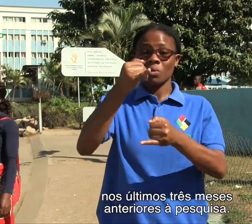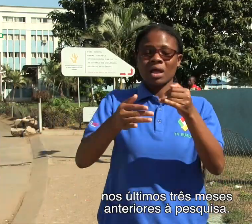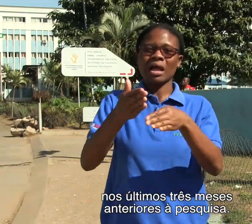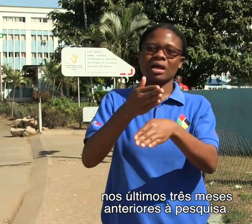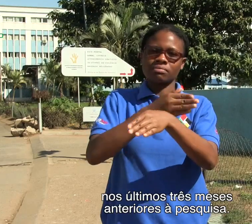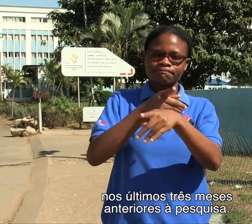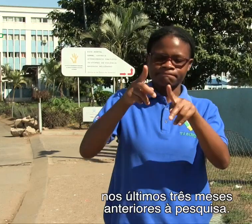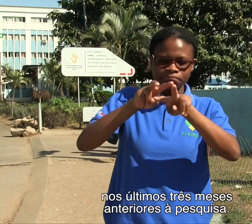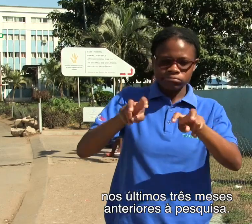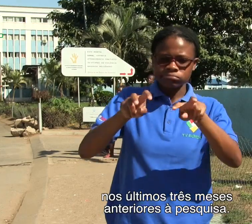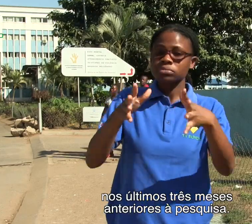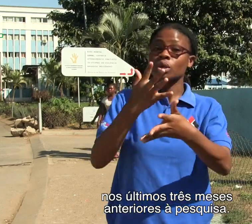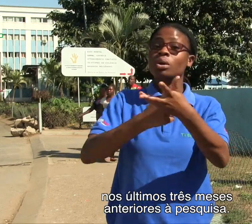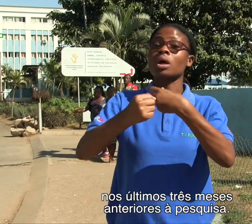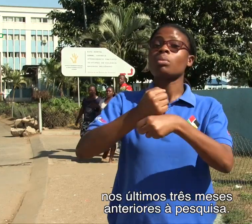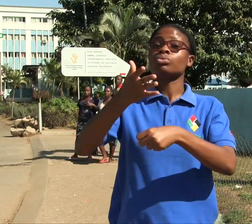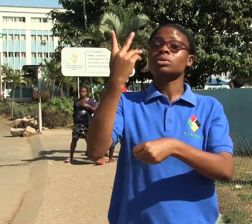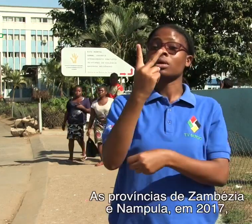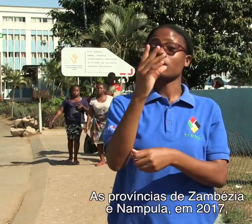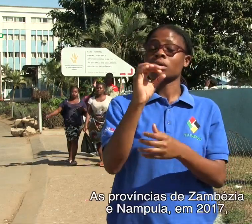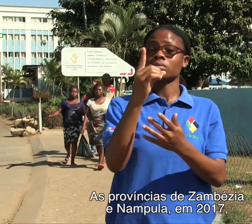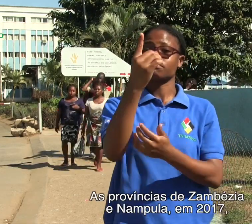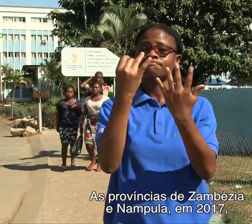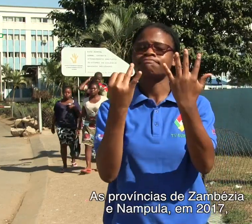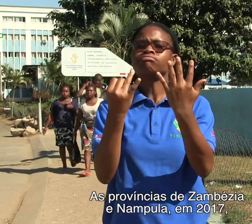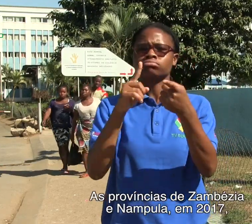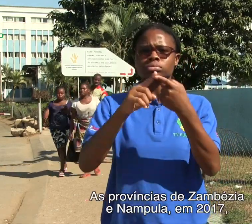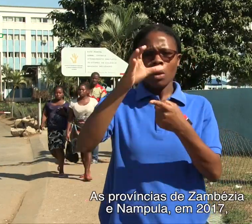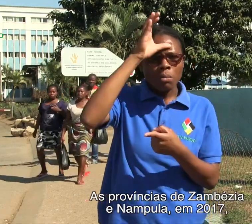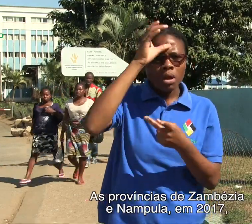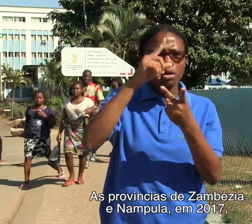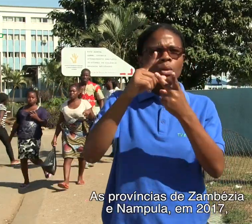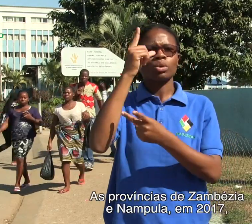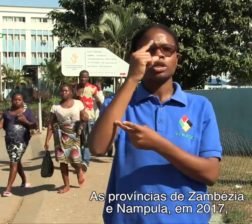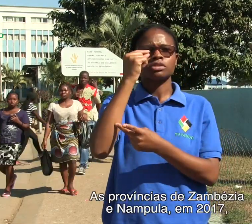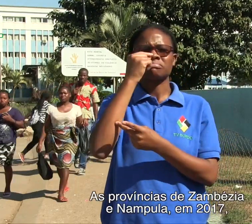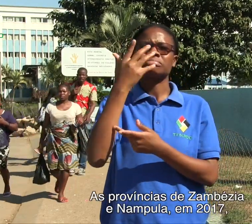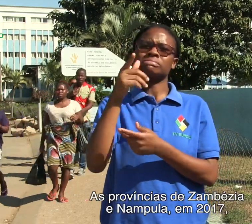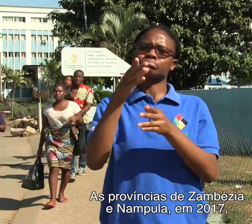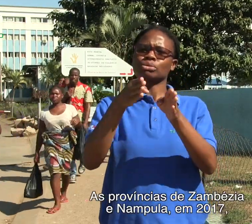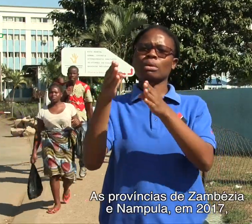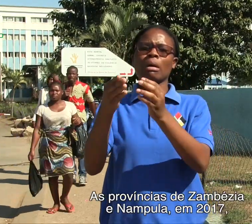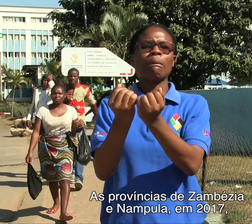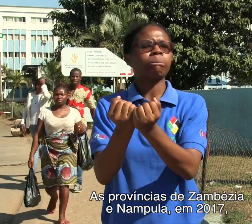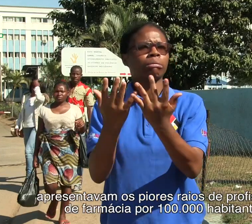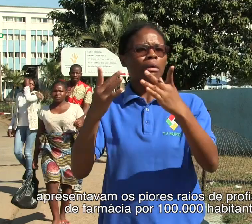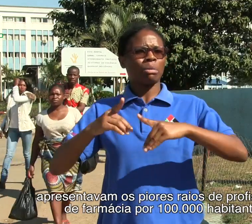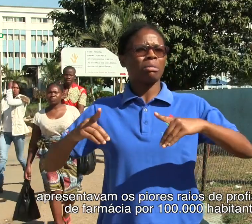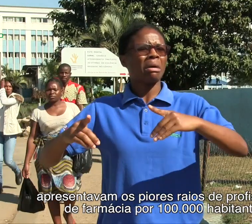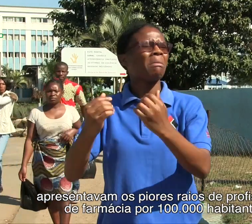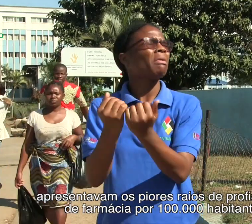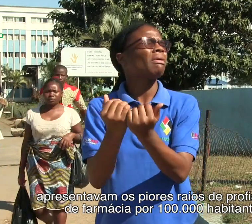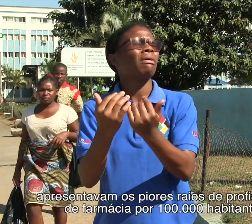3 meses anteriores à pesquisa. As províncias de Zambésia e Nampula, em 2017, apresentaram os